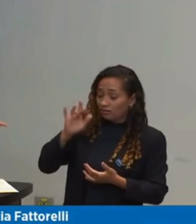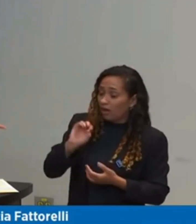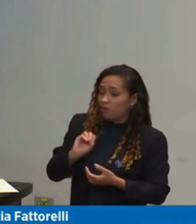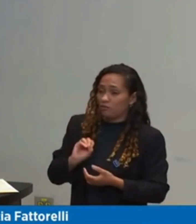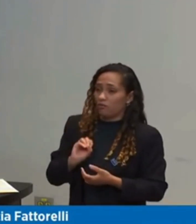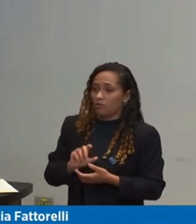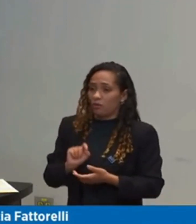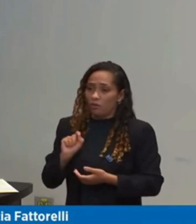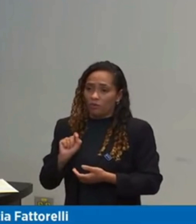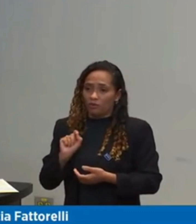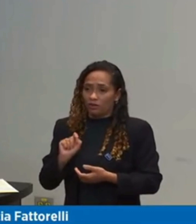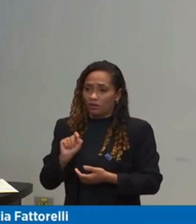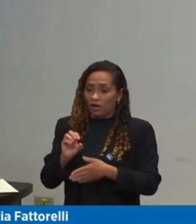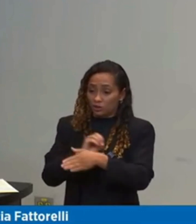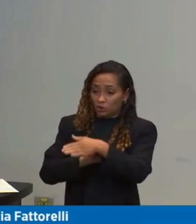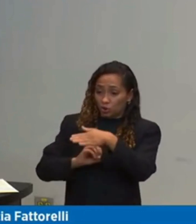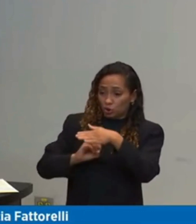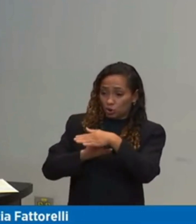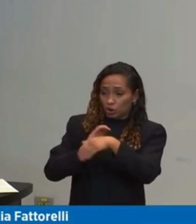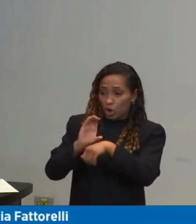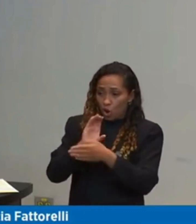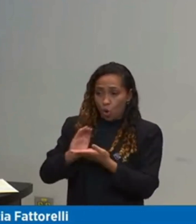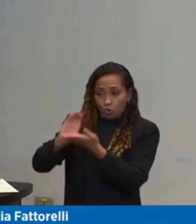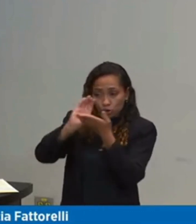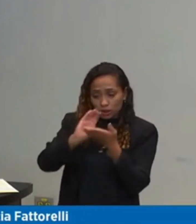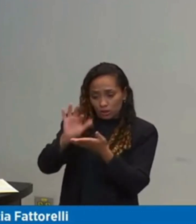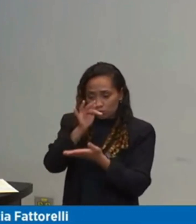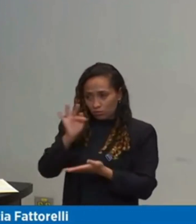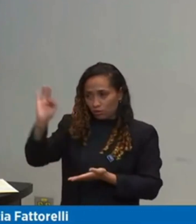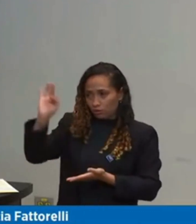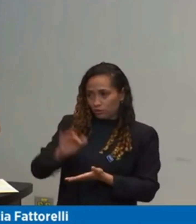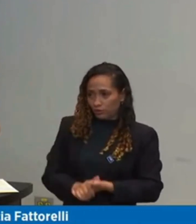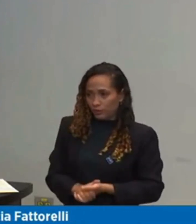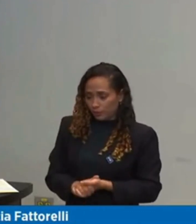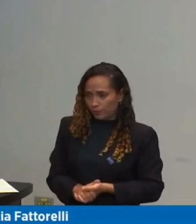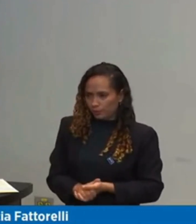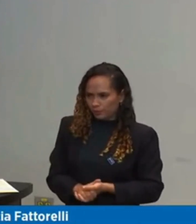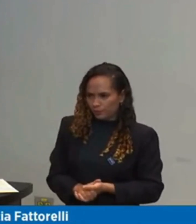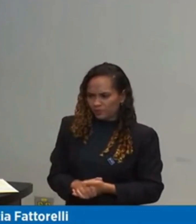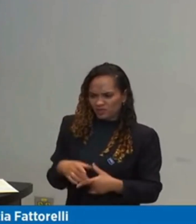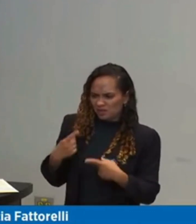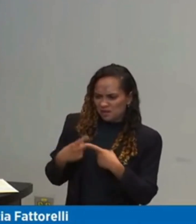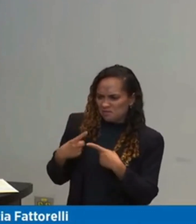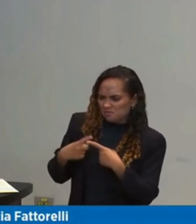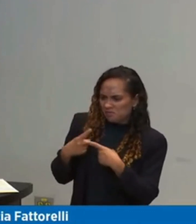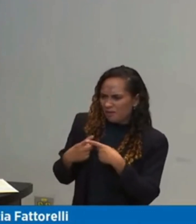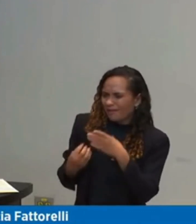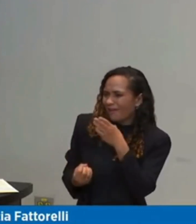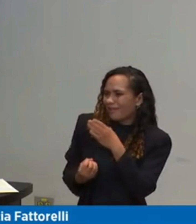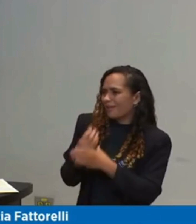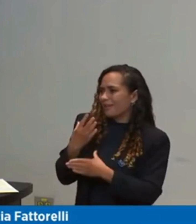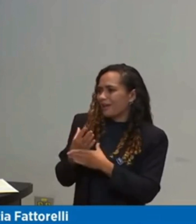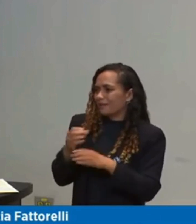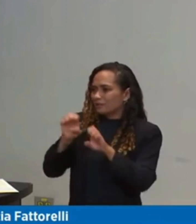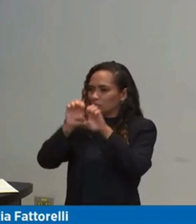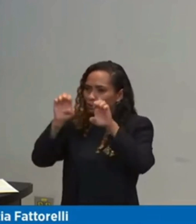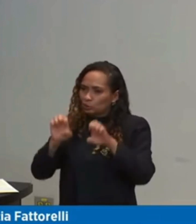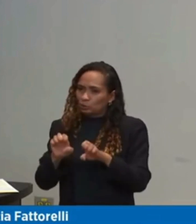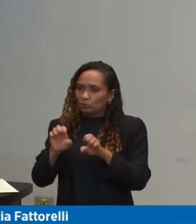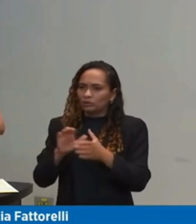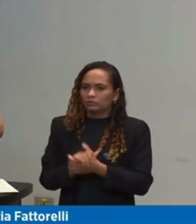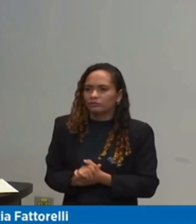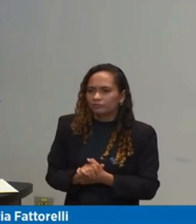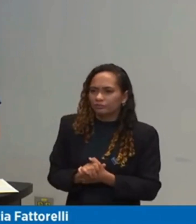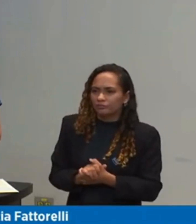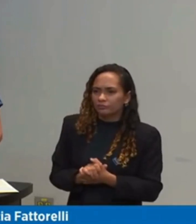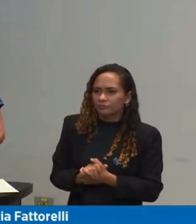vai ser esse Conselho Federativo. Por que criar essa estrutura independente?